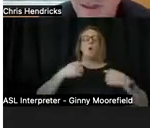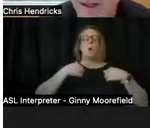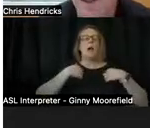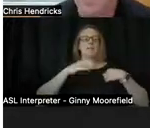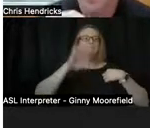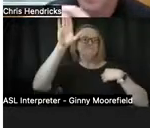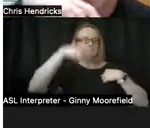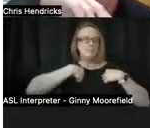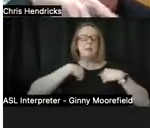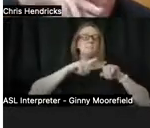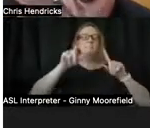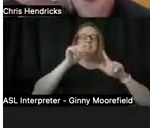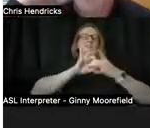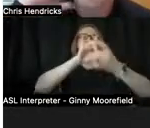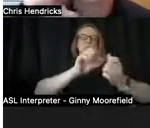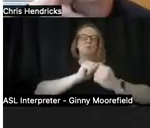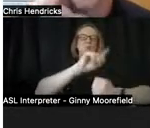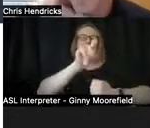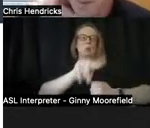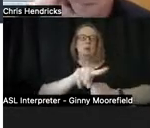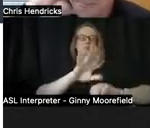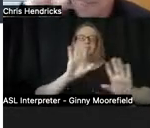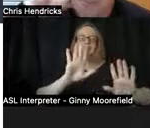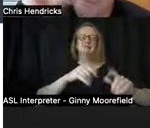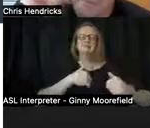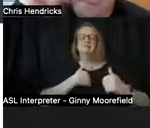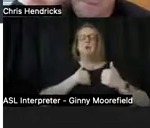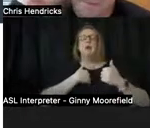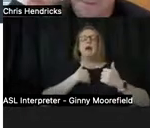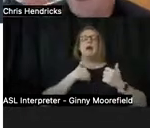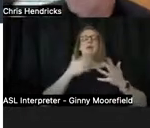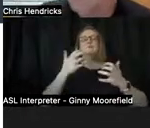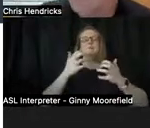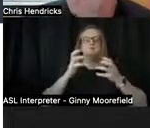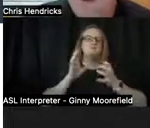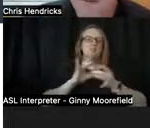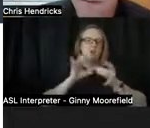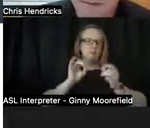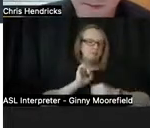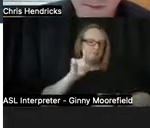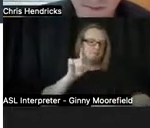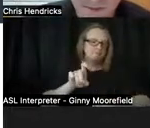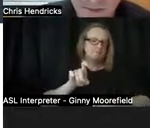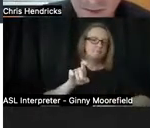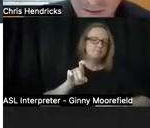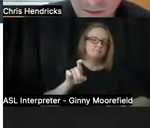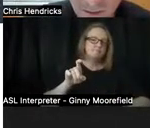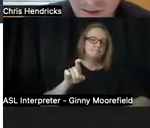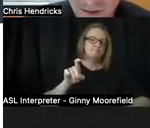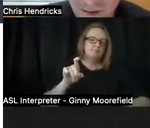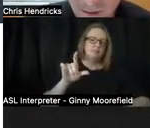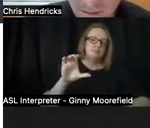mi hermano estaba levantada Pero bueno no tenía nada que ver con tus preguntas Cris yo solamente iba a hacer un comentario